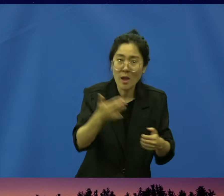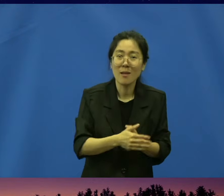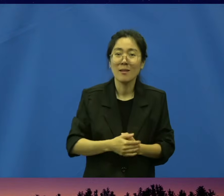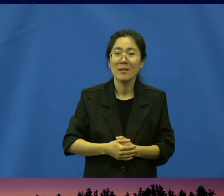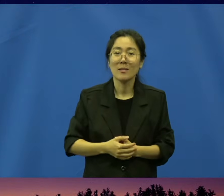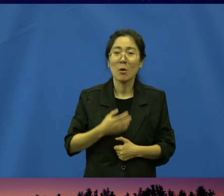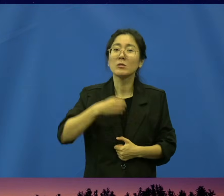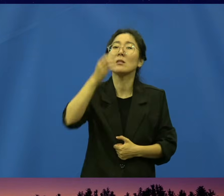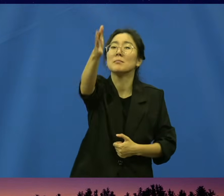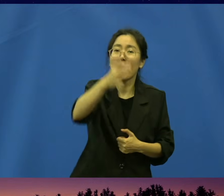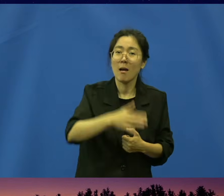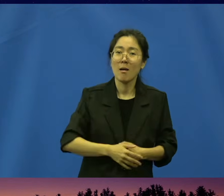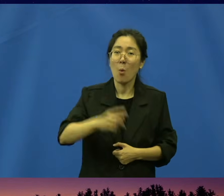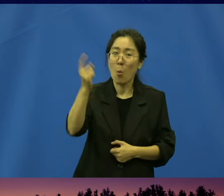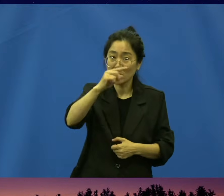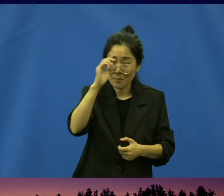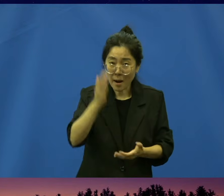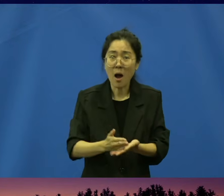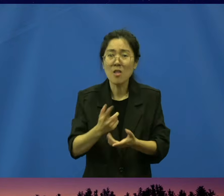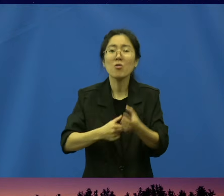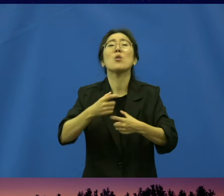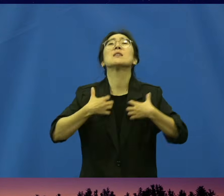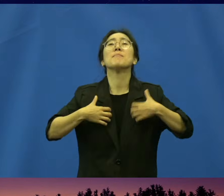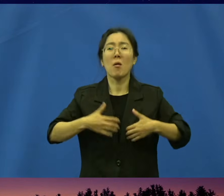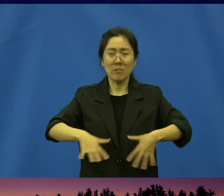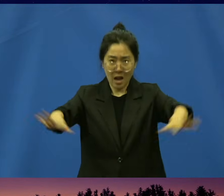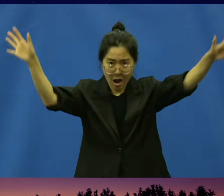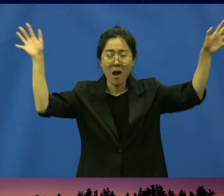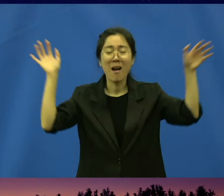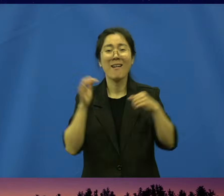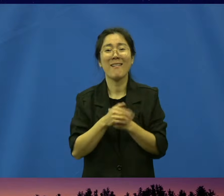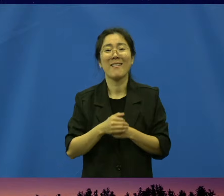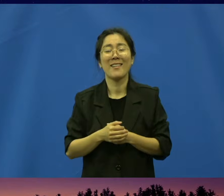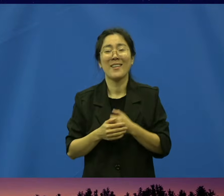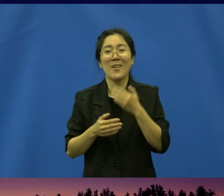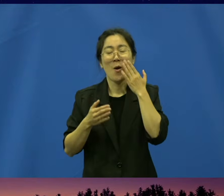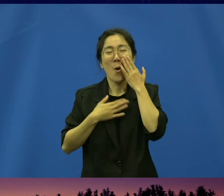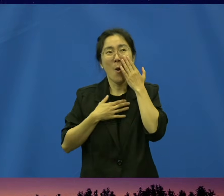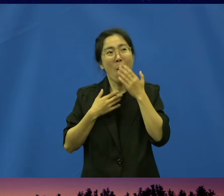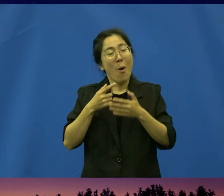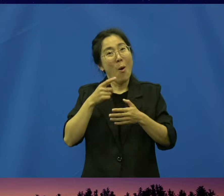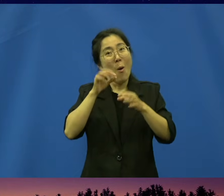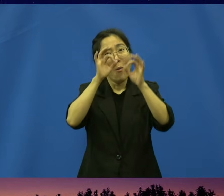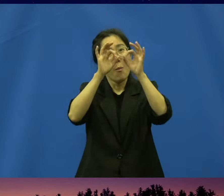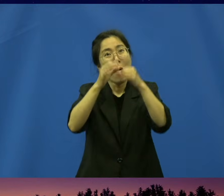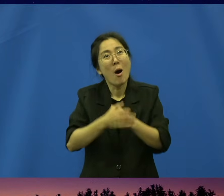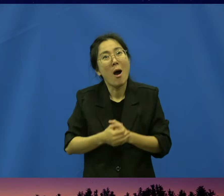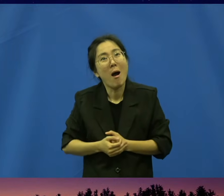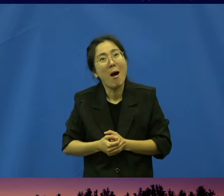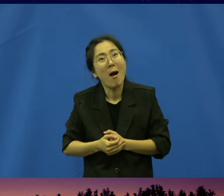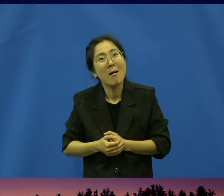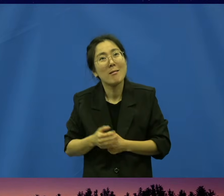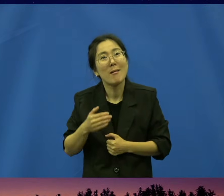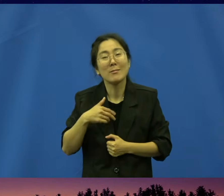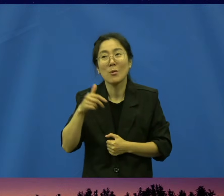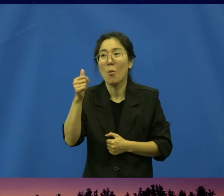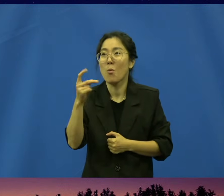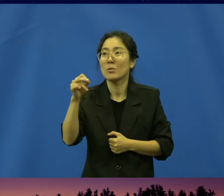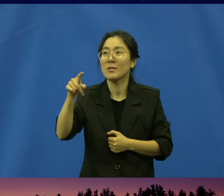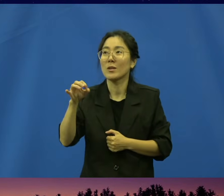가슴이 뛰었겠어요, 그죠? 네? 며칠 있다가 제가 홍정미 목사님께 전화를 드렸어요. 목사님, 이교훈 목사님 설교 들어보셨습니까? 6월 1일